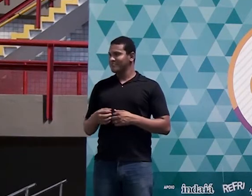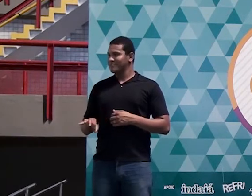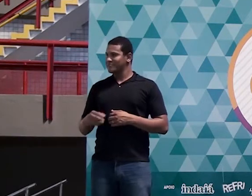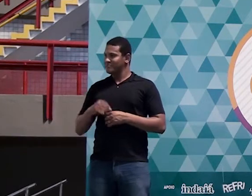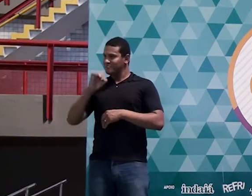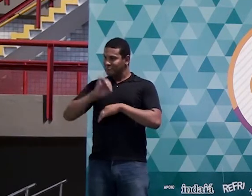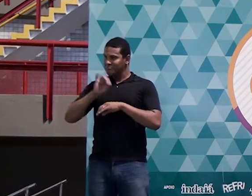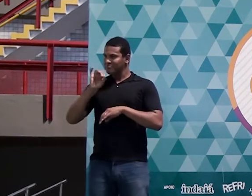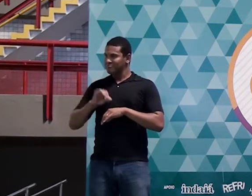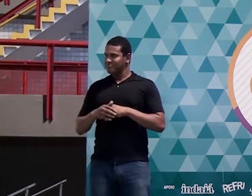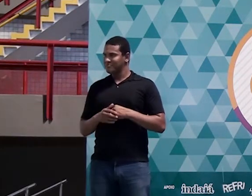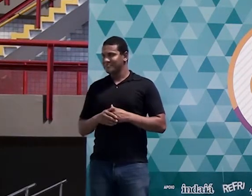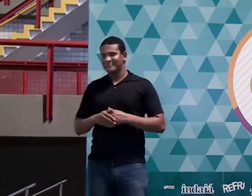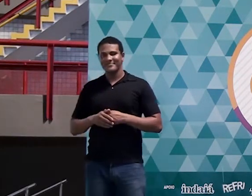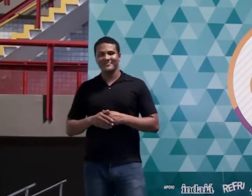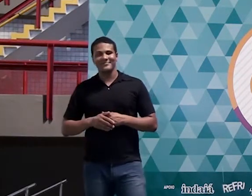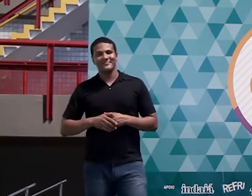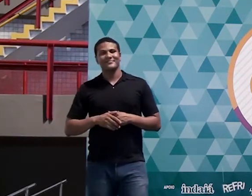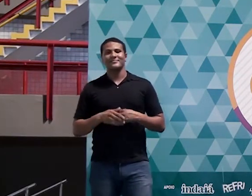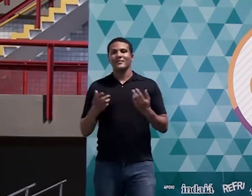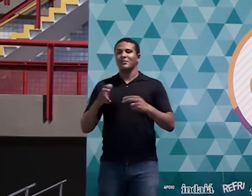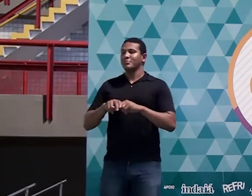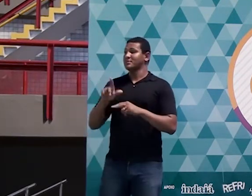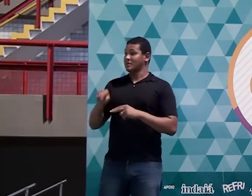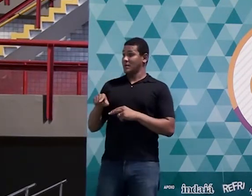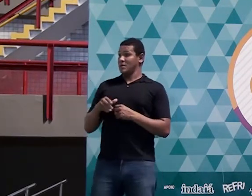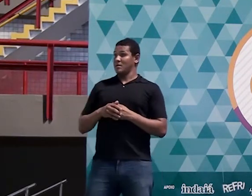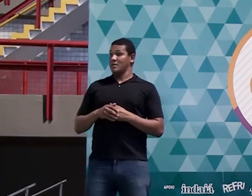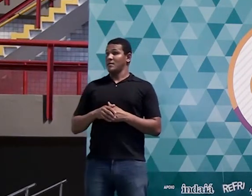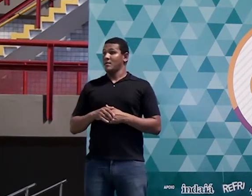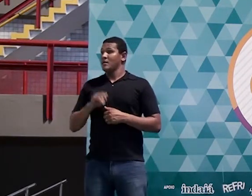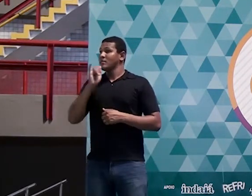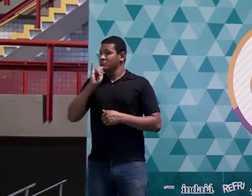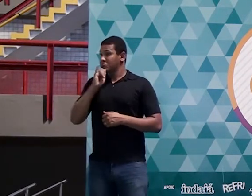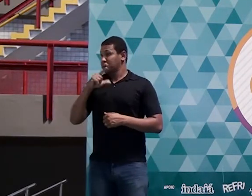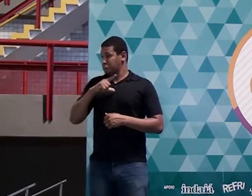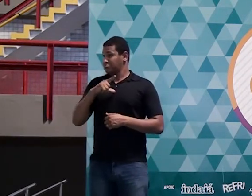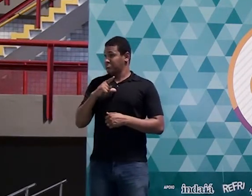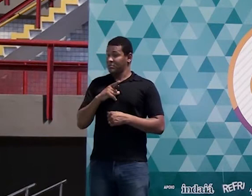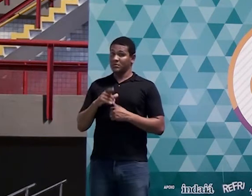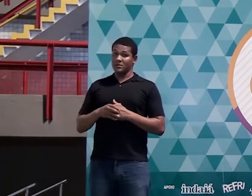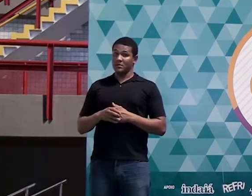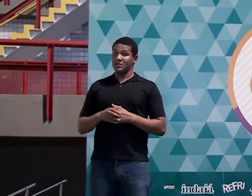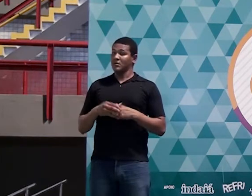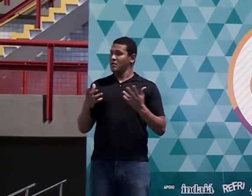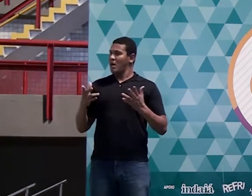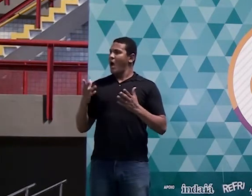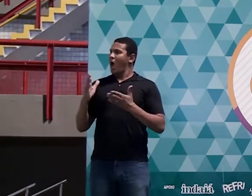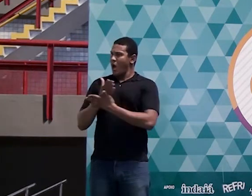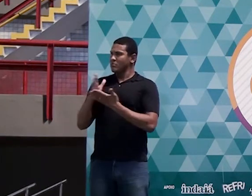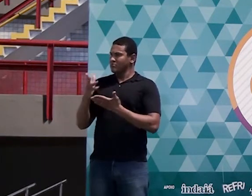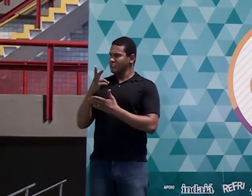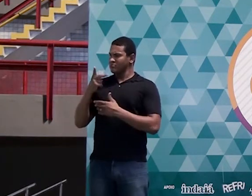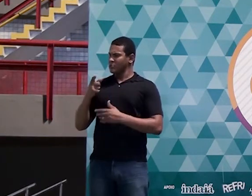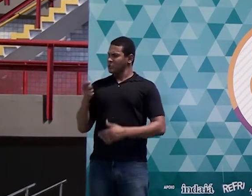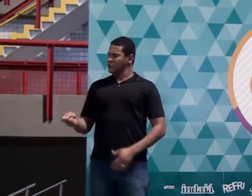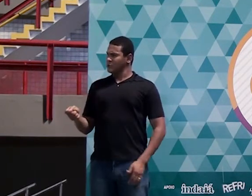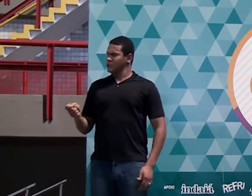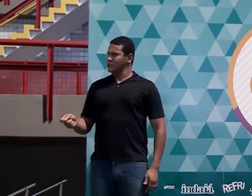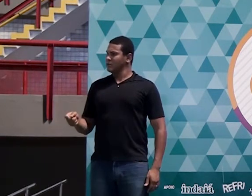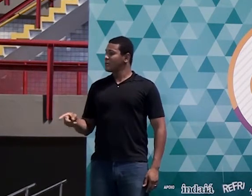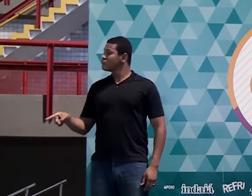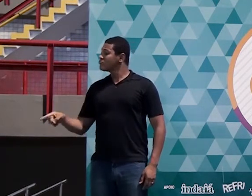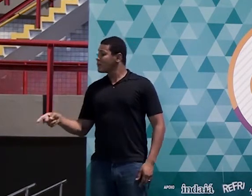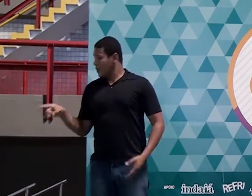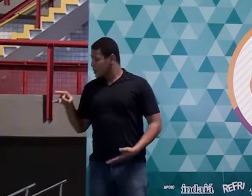Banalidade. Banalidade você paga pela ferramenta. Tinha senhor que era tão cruel que cobrava até a semente. Você usou